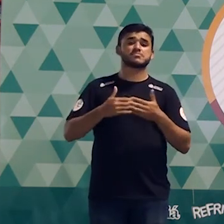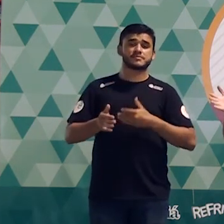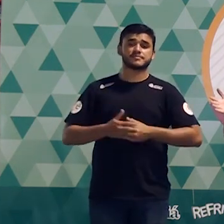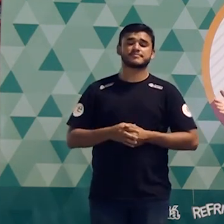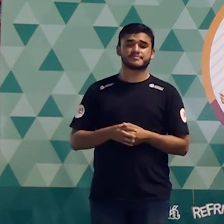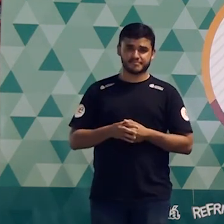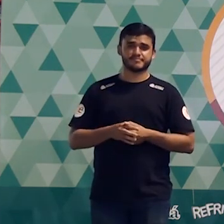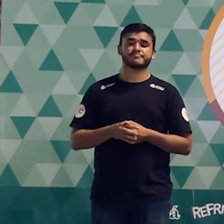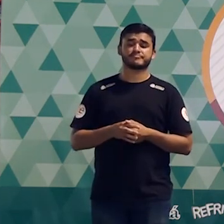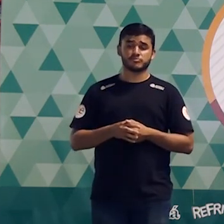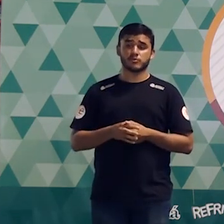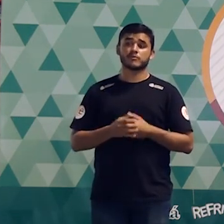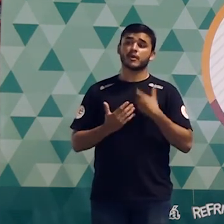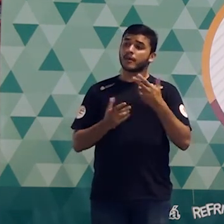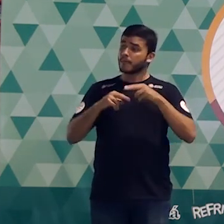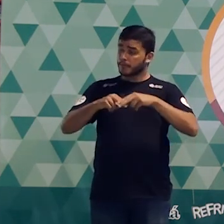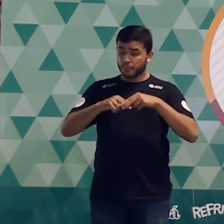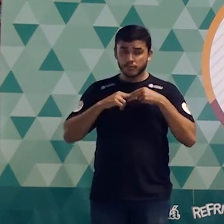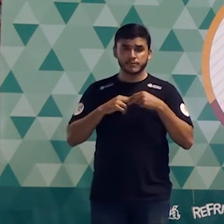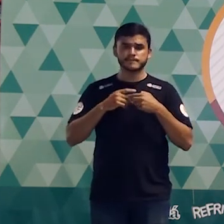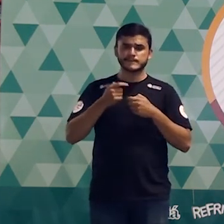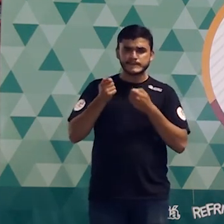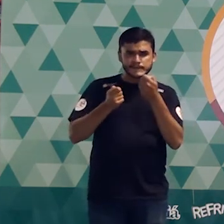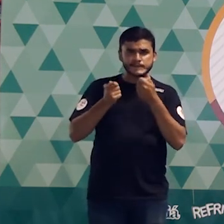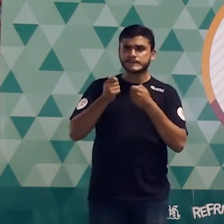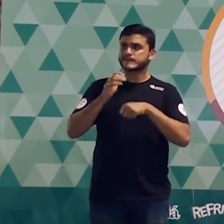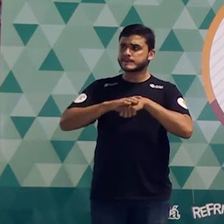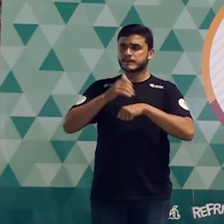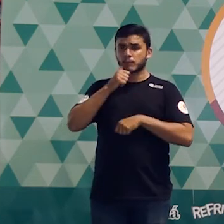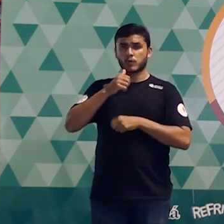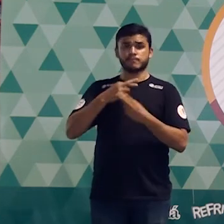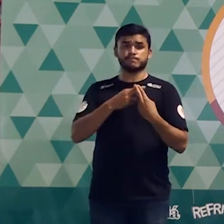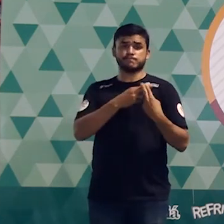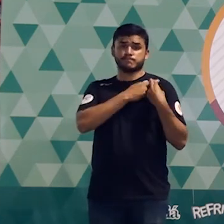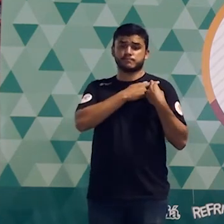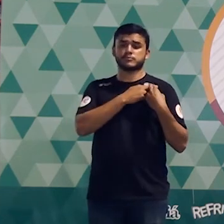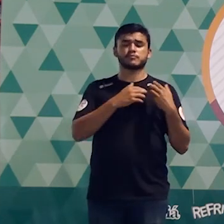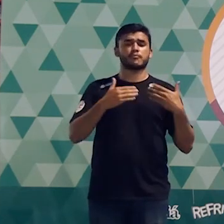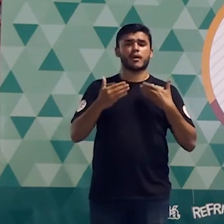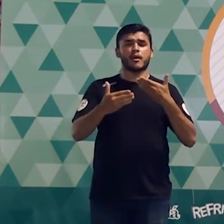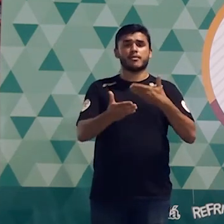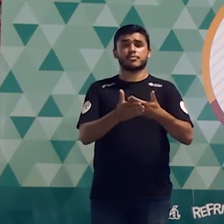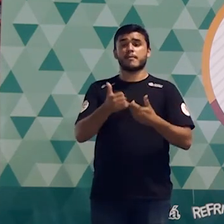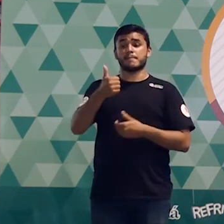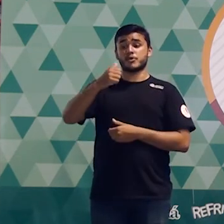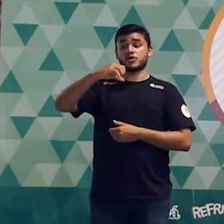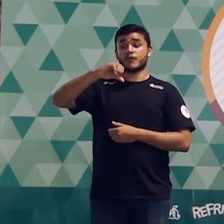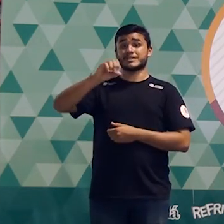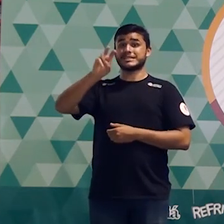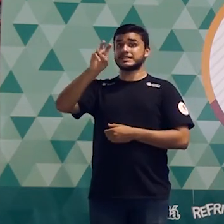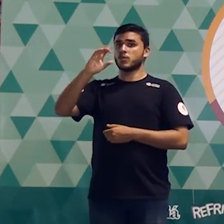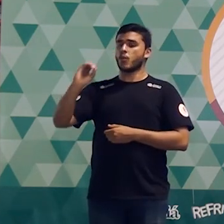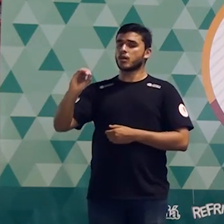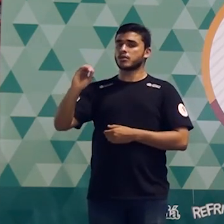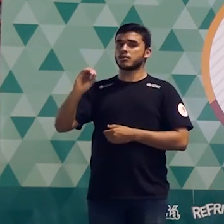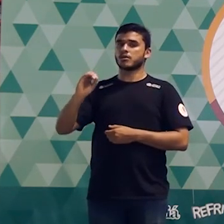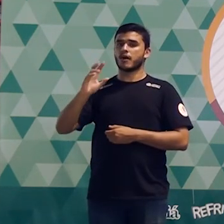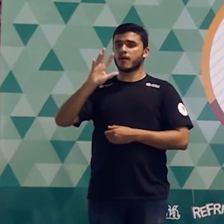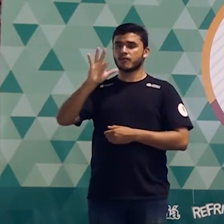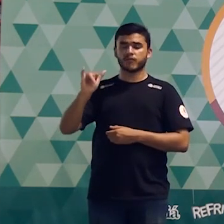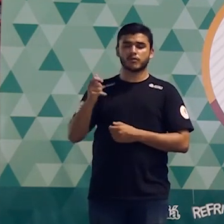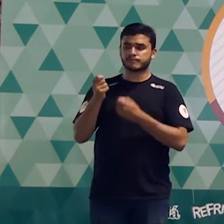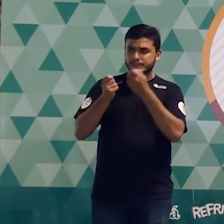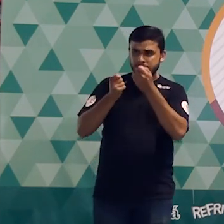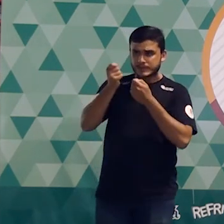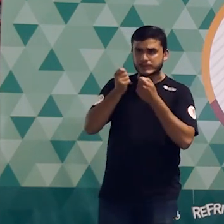então, quer dizer, você vai ter esse tipo de realidade. Então, até 1950, pode dar tchau a qualquer tipo de controle de natalidade.